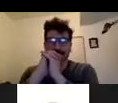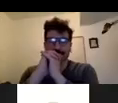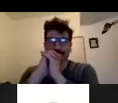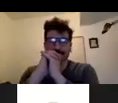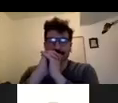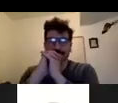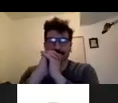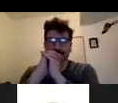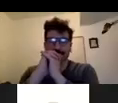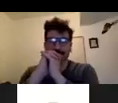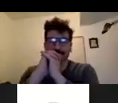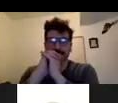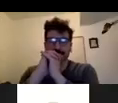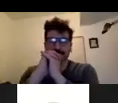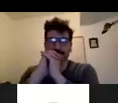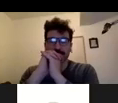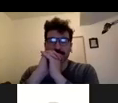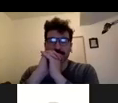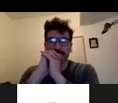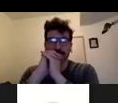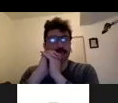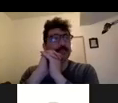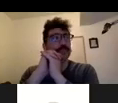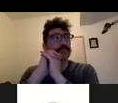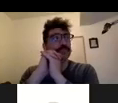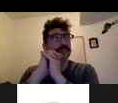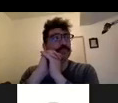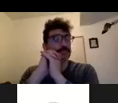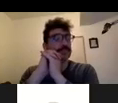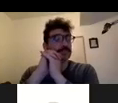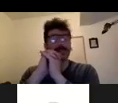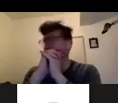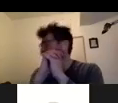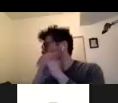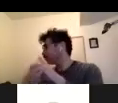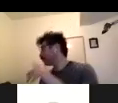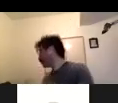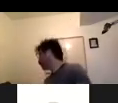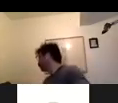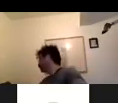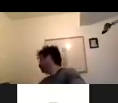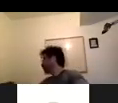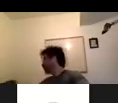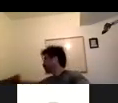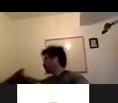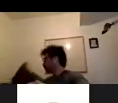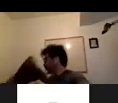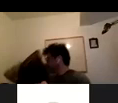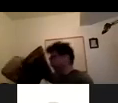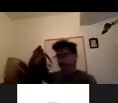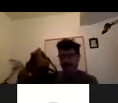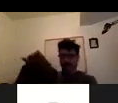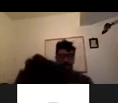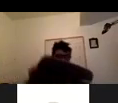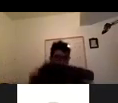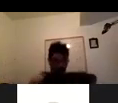tercera etapa en los grupos más pequeños. Y también fue utilizado material audiovisual para poder ir estimulando